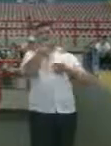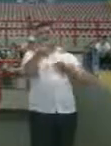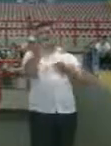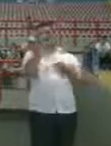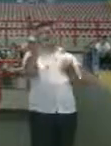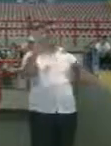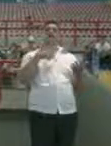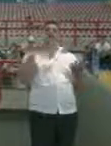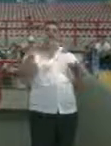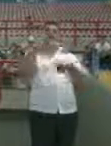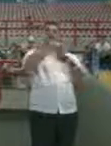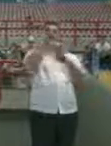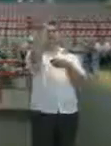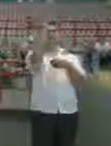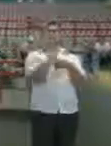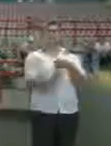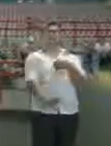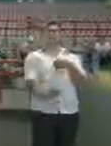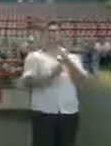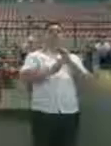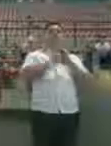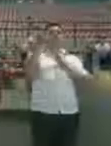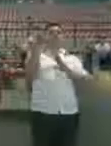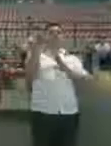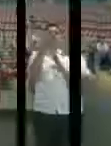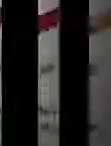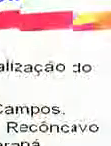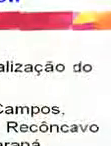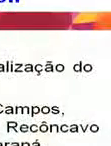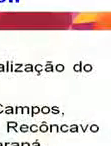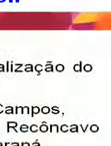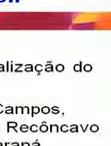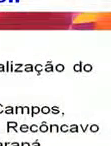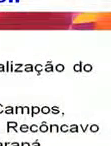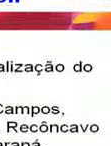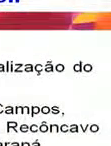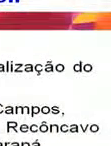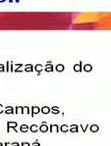né? Que no Brasil é o segundo mais usado. O petróleo no Brasil,